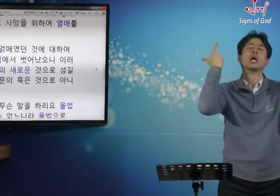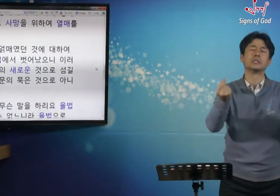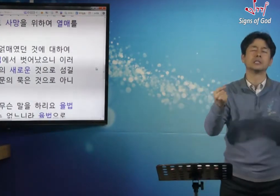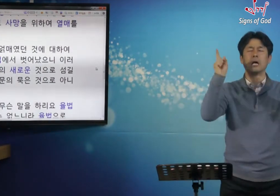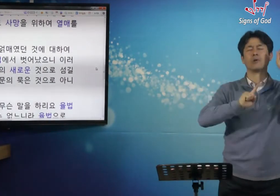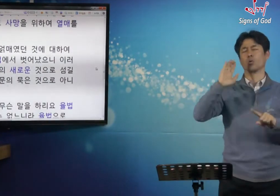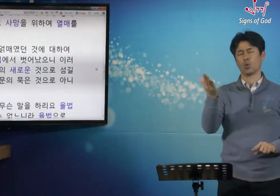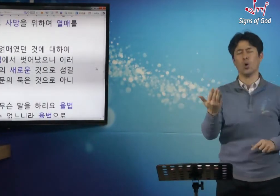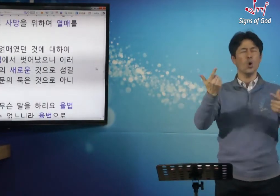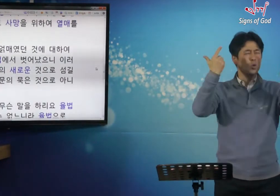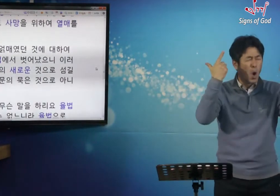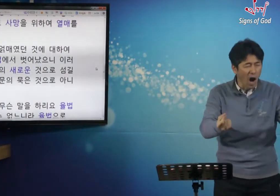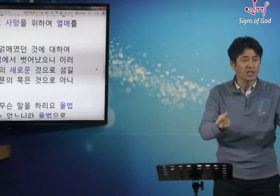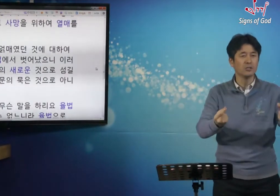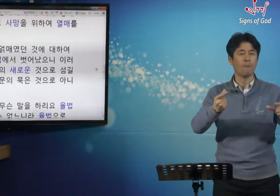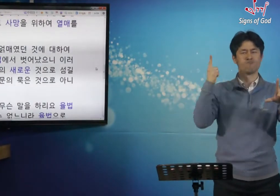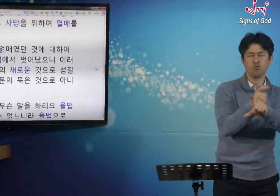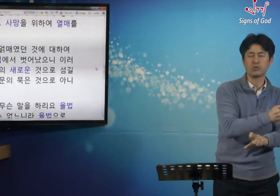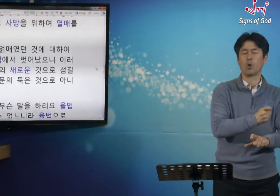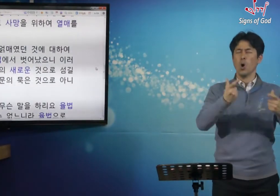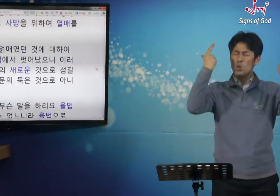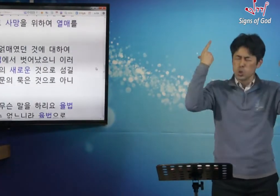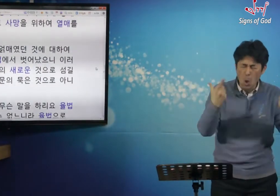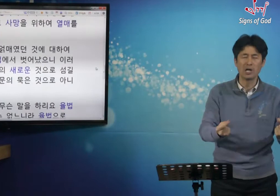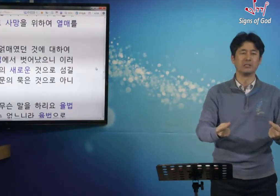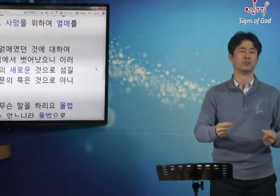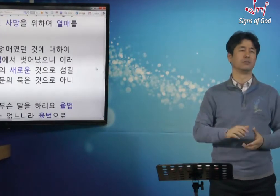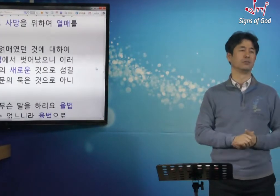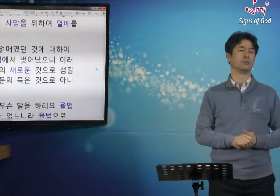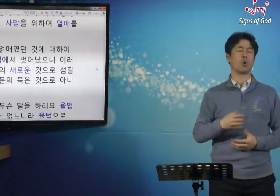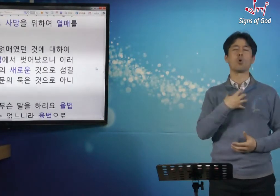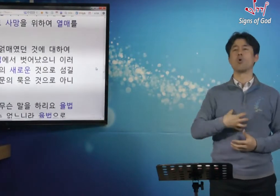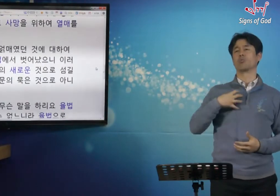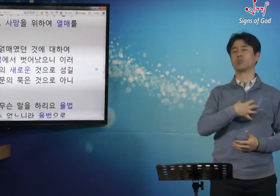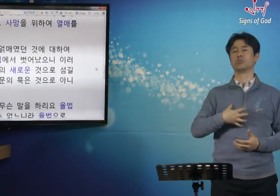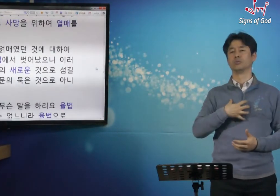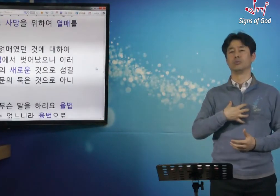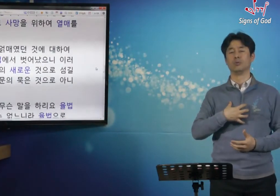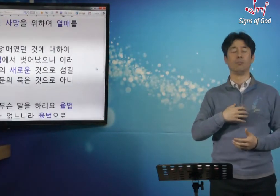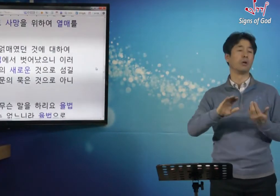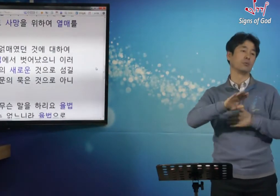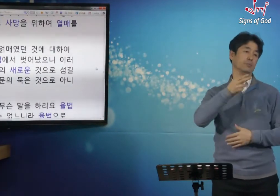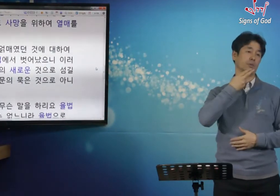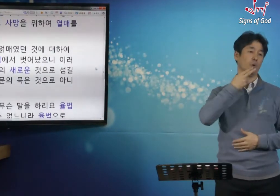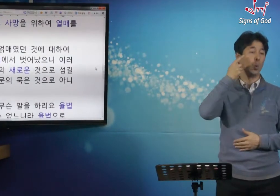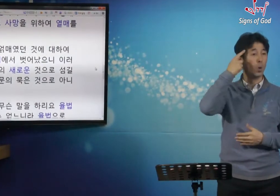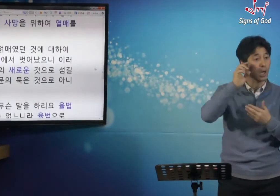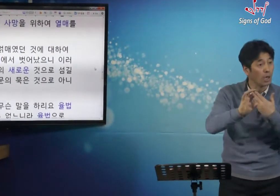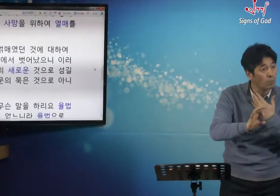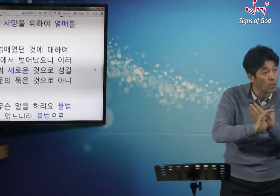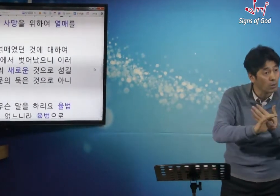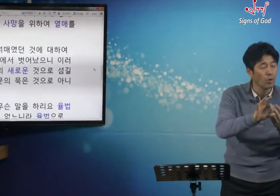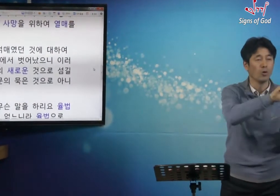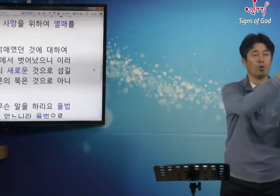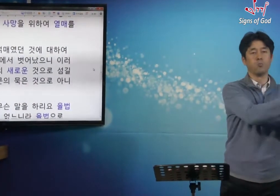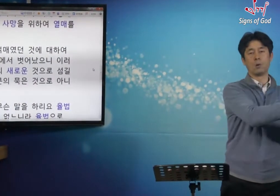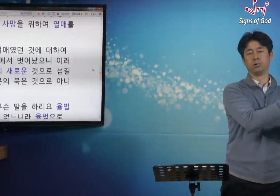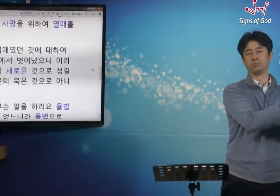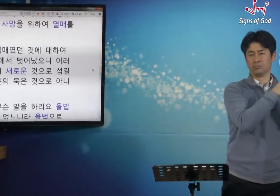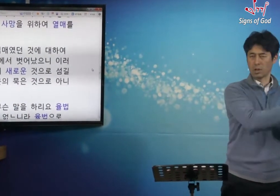것은 서로서로 상처가 되고 서로서로에게 원수가 되고 서로서로에게 복수를 하는 그런